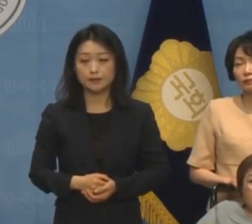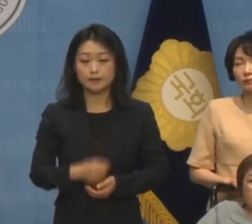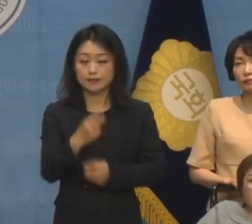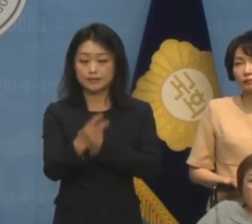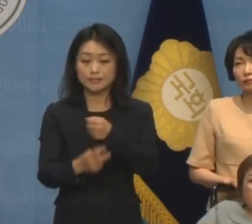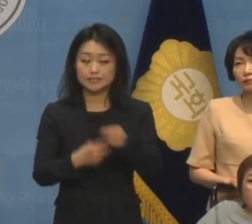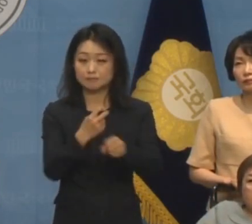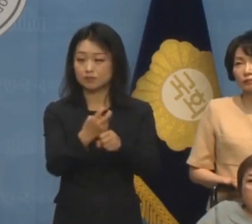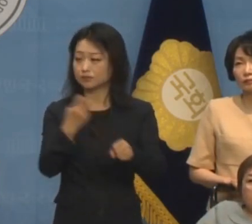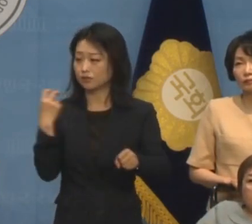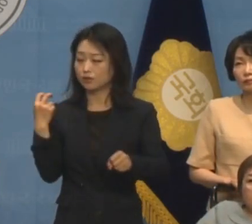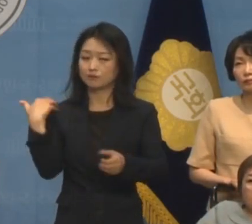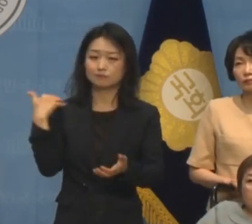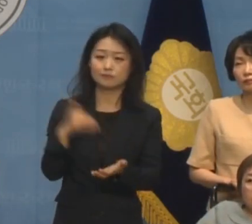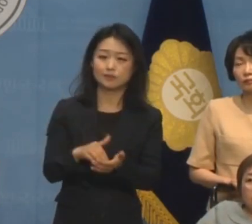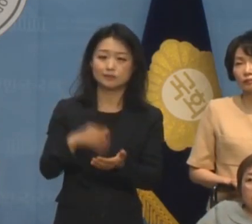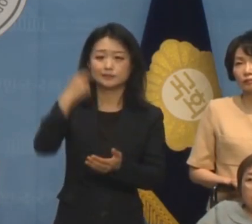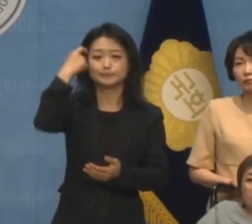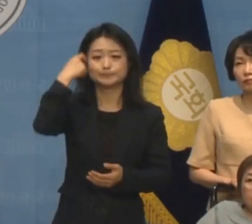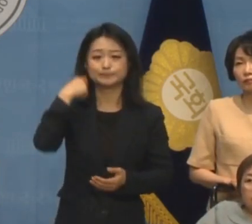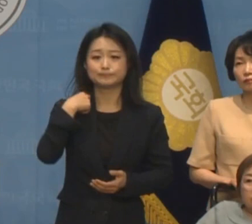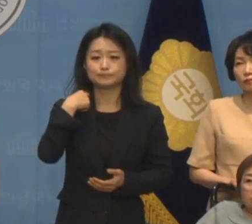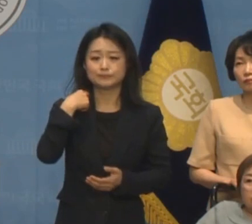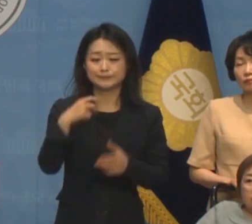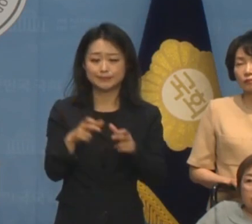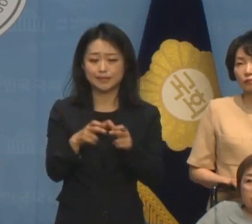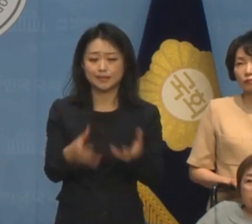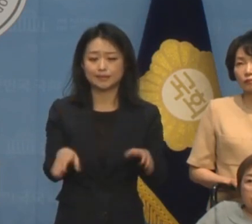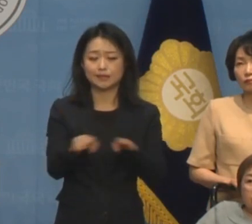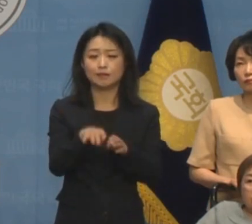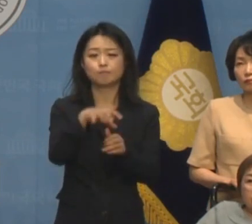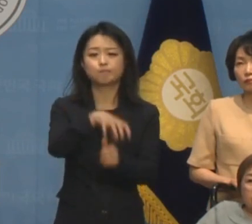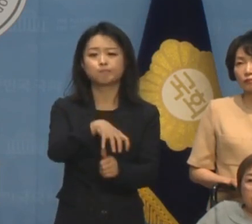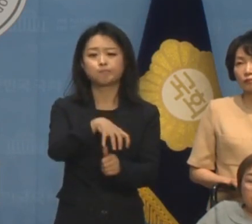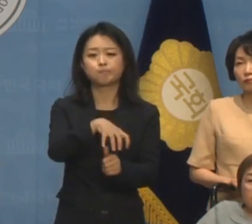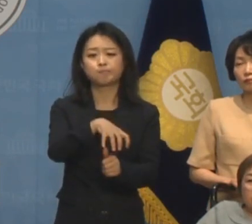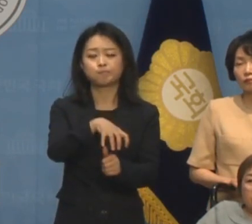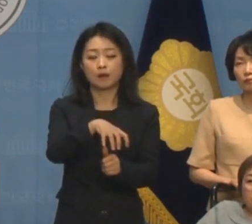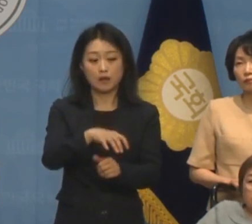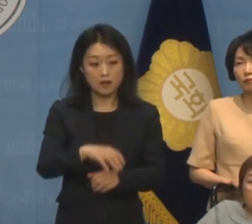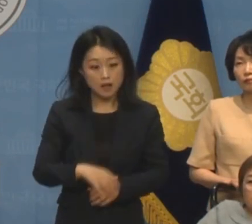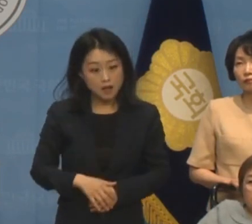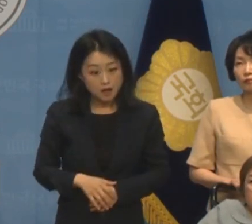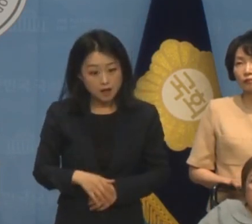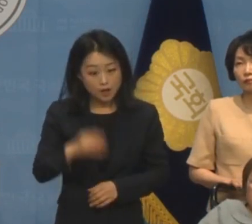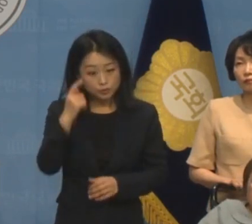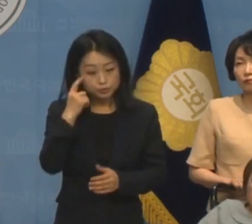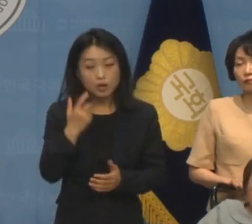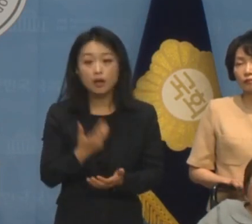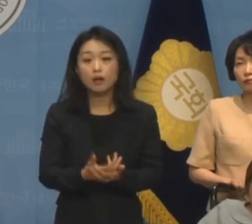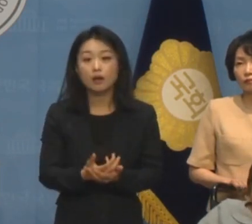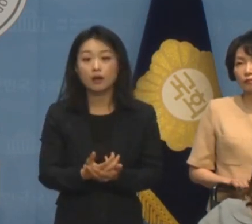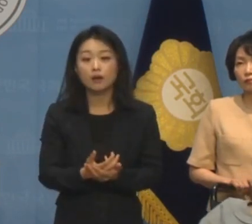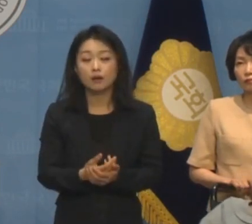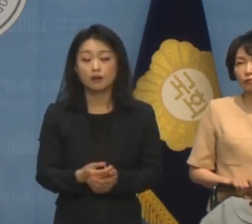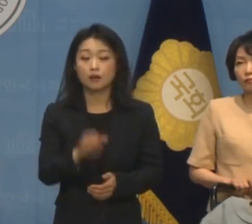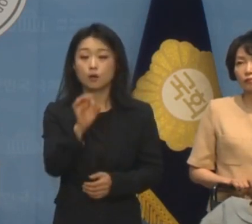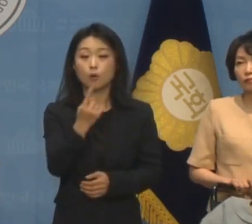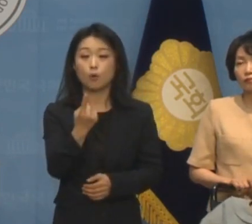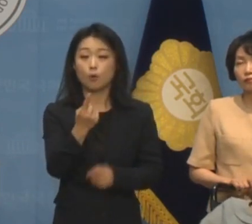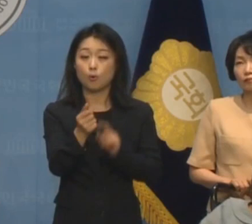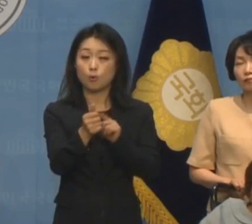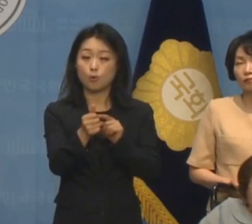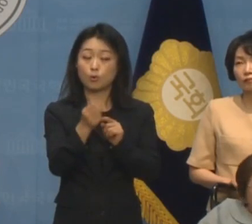20년으로 돌아가는 그런 탈시설 조례를 폐지한 오세훈 시장이